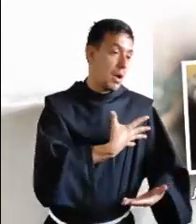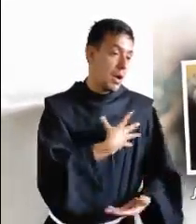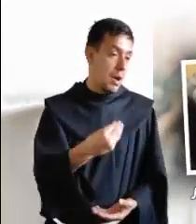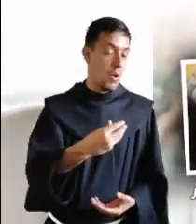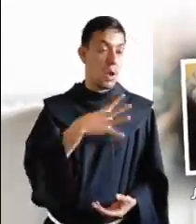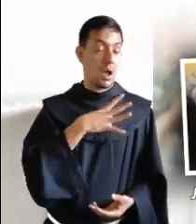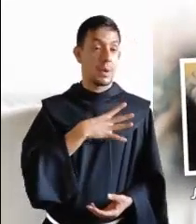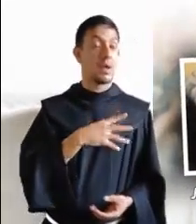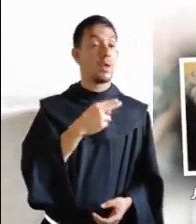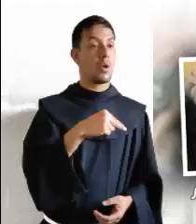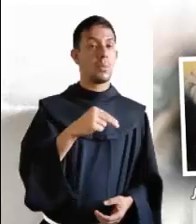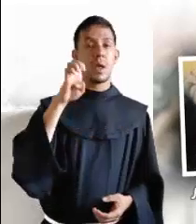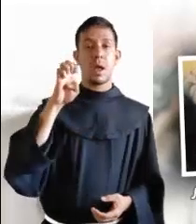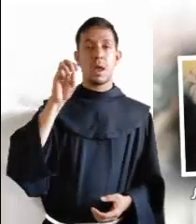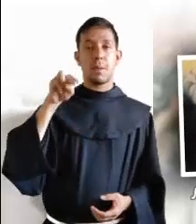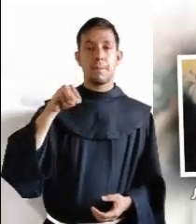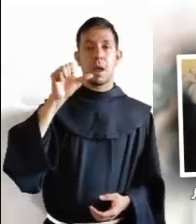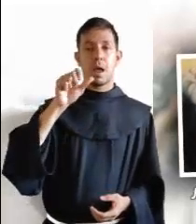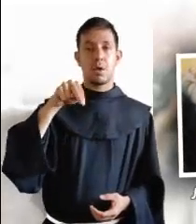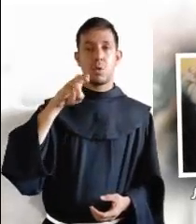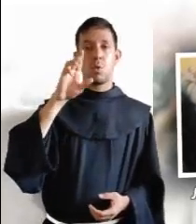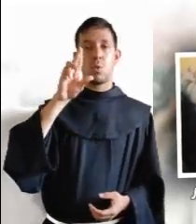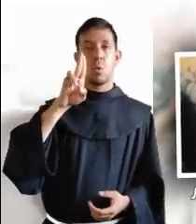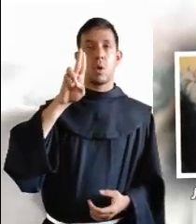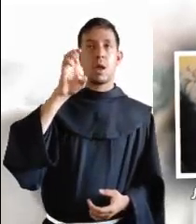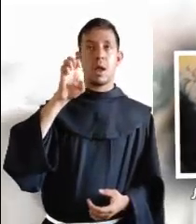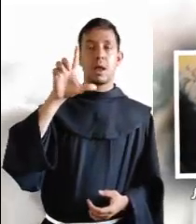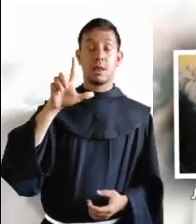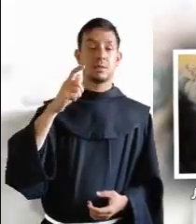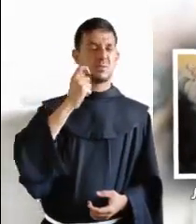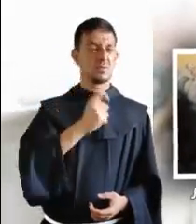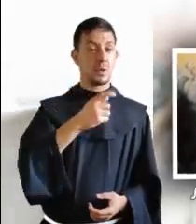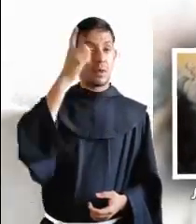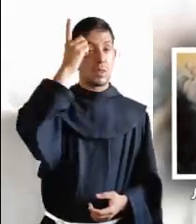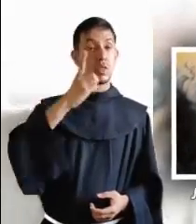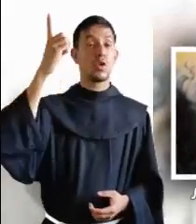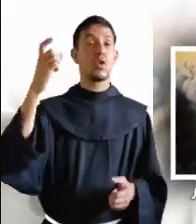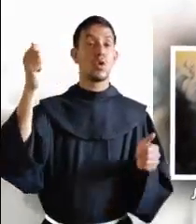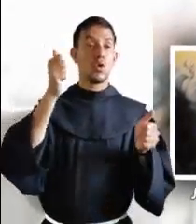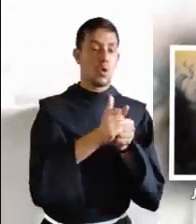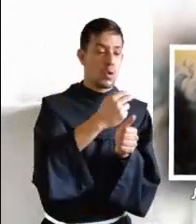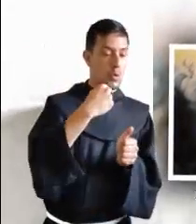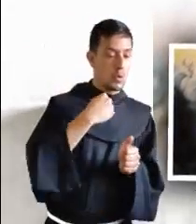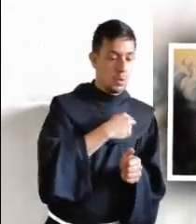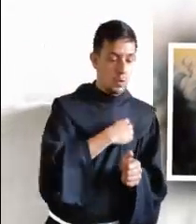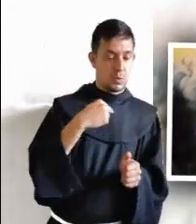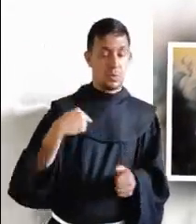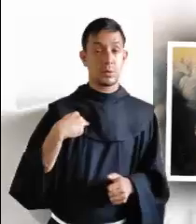de Emmanuel, que quiere decir Dios con nosotros. Palabra del